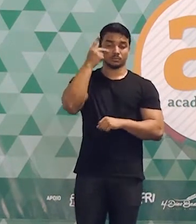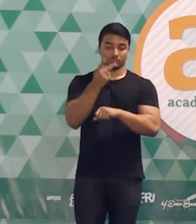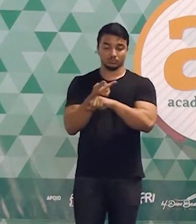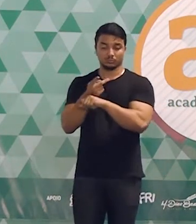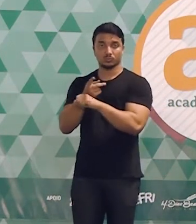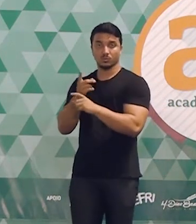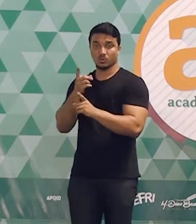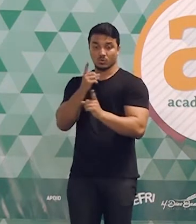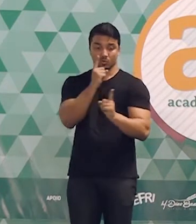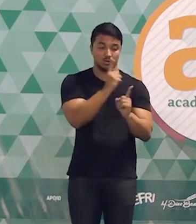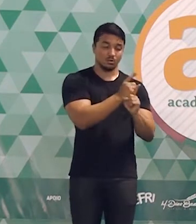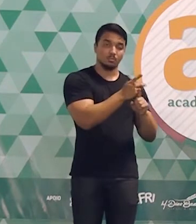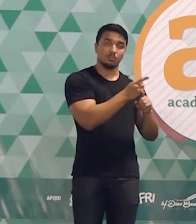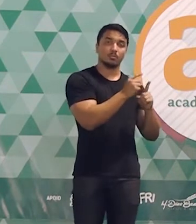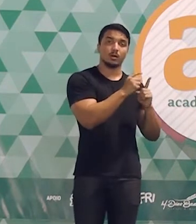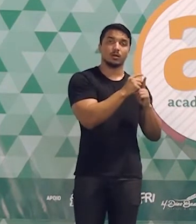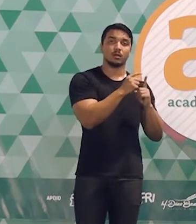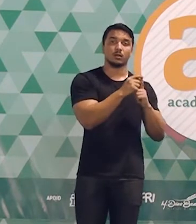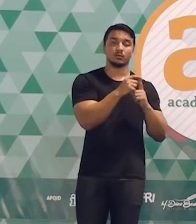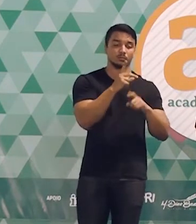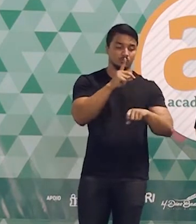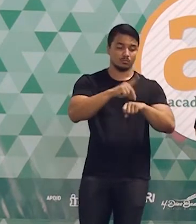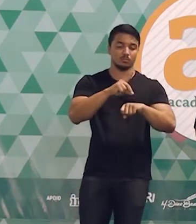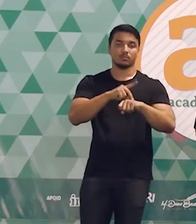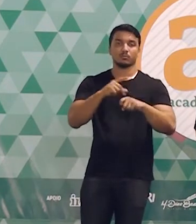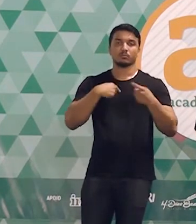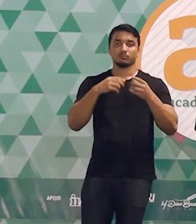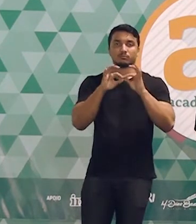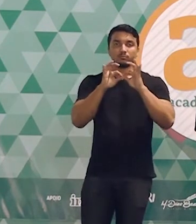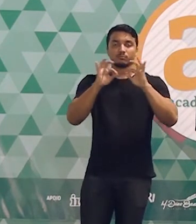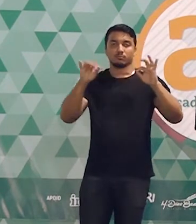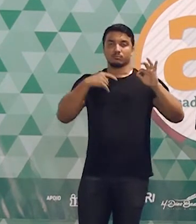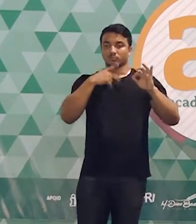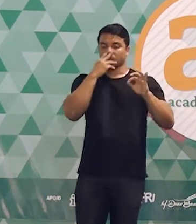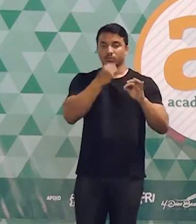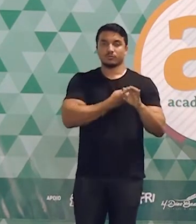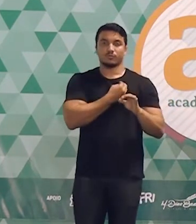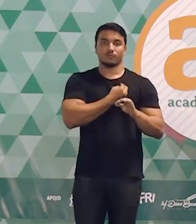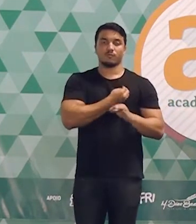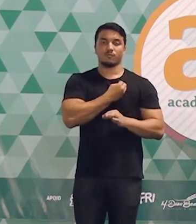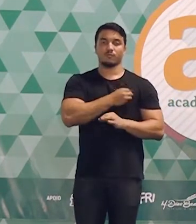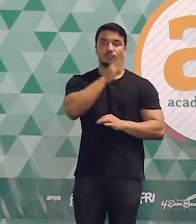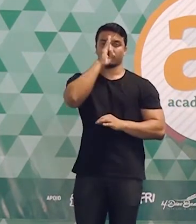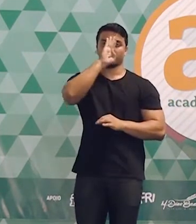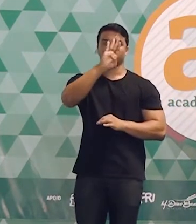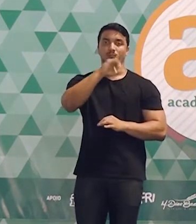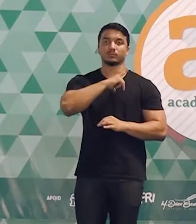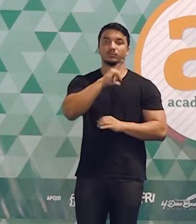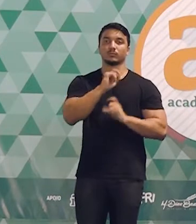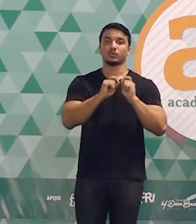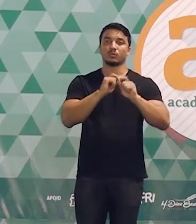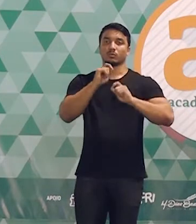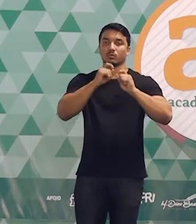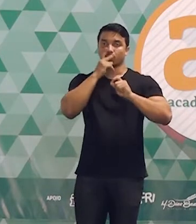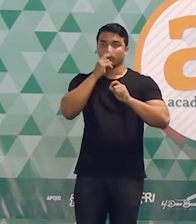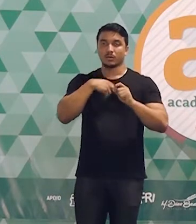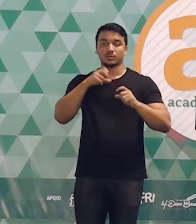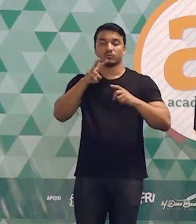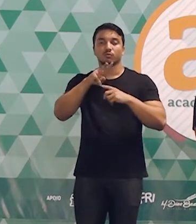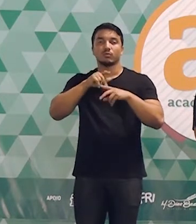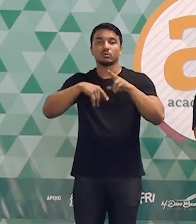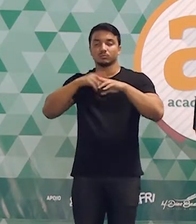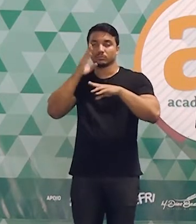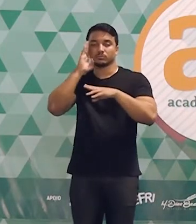catar palavras, a pedra dá à frase seu grão mais vivo, obstrui a leitura